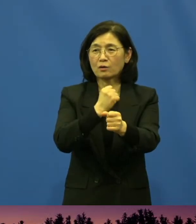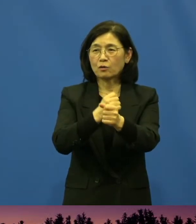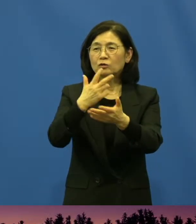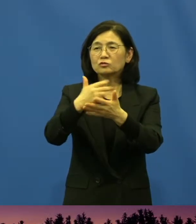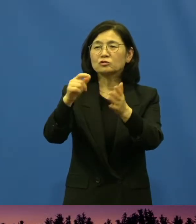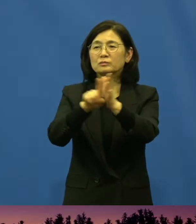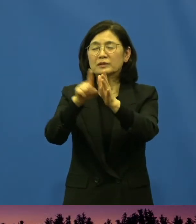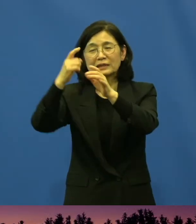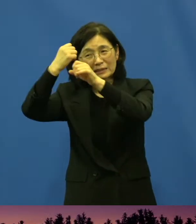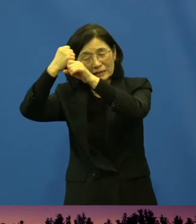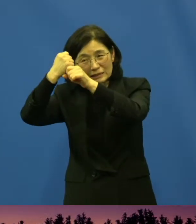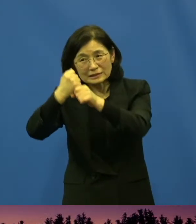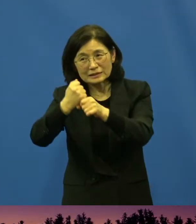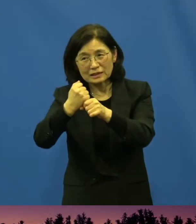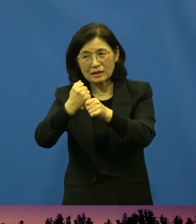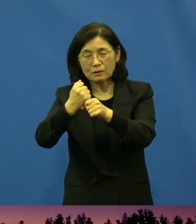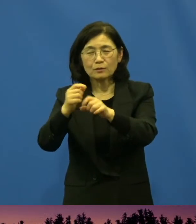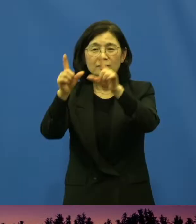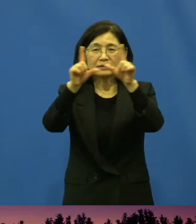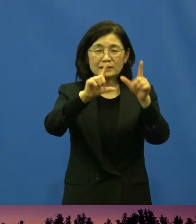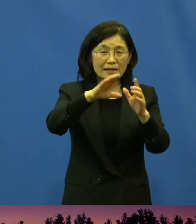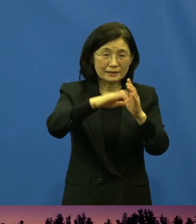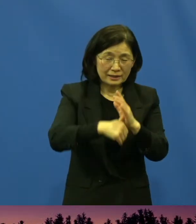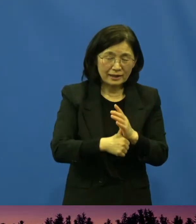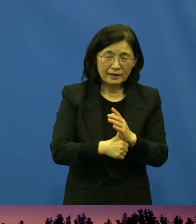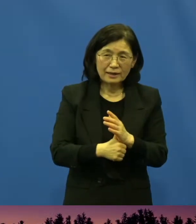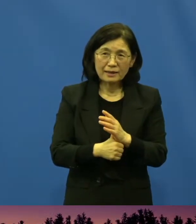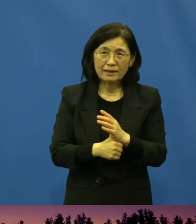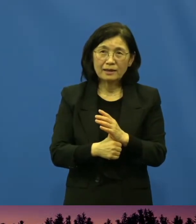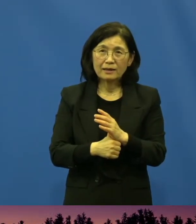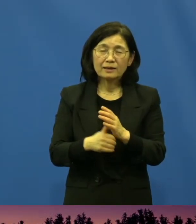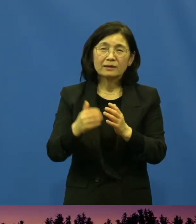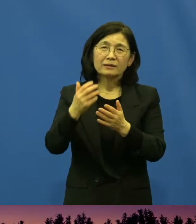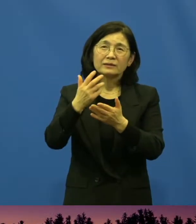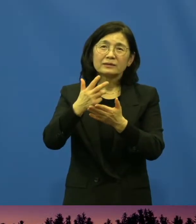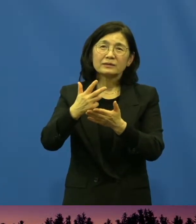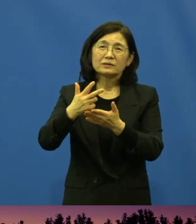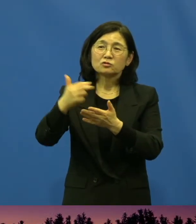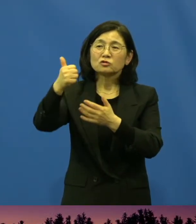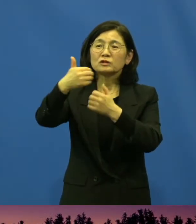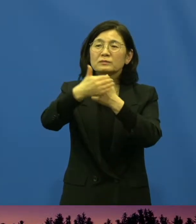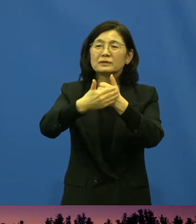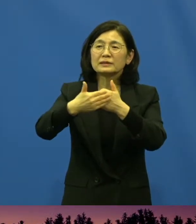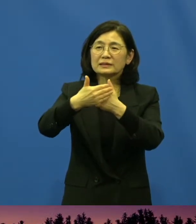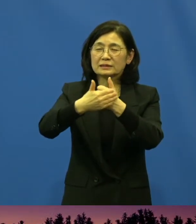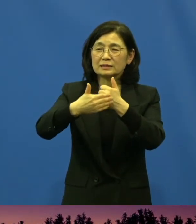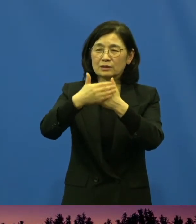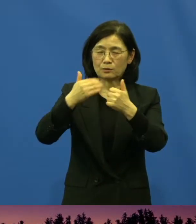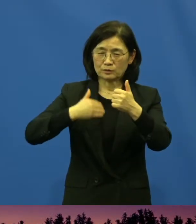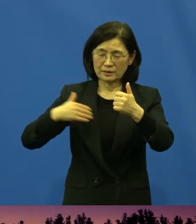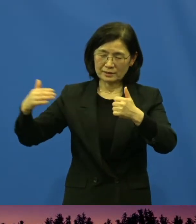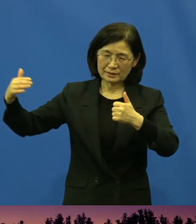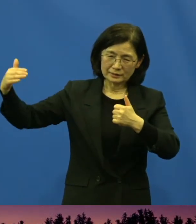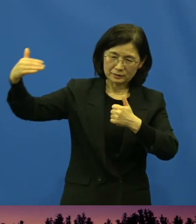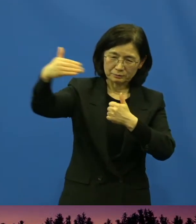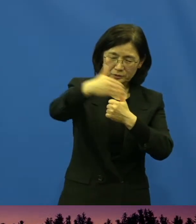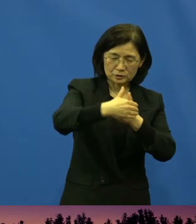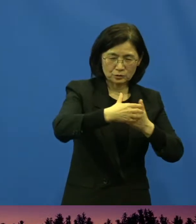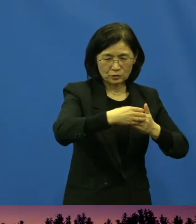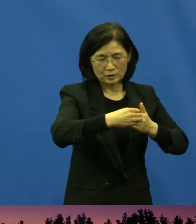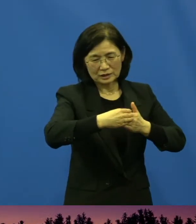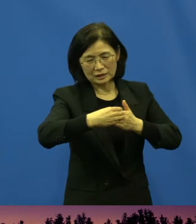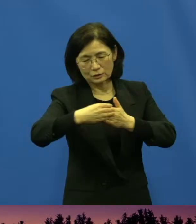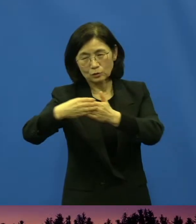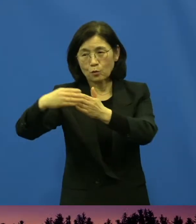그분에게 붙어있는 삶을 살아갈 때, 그 주님의 은혜로 나를 덮으시고 인도해 주실 때 어느